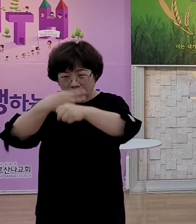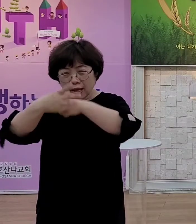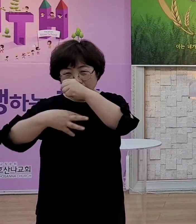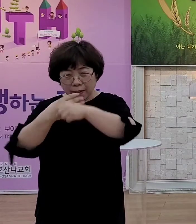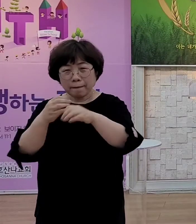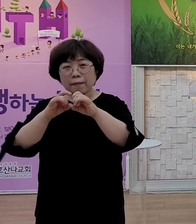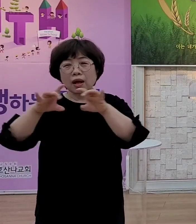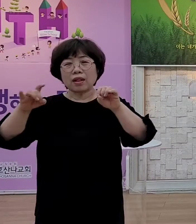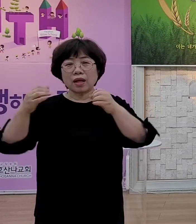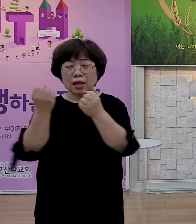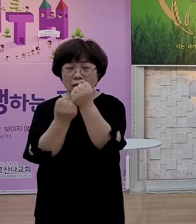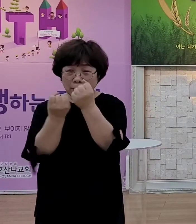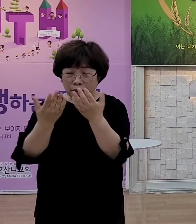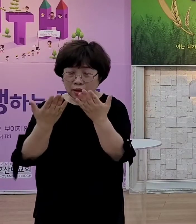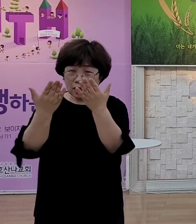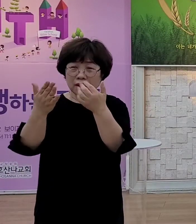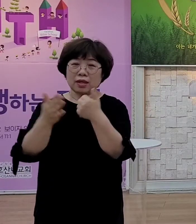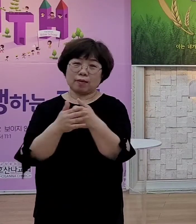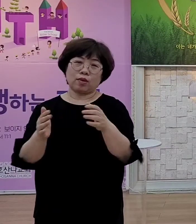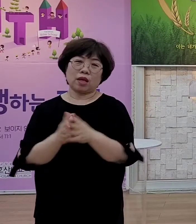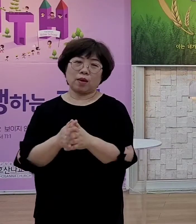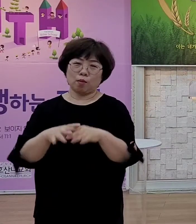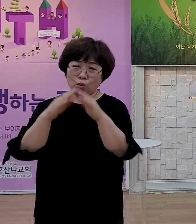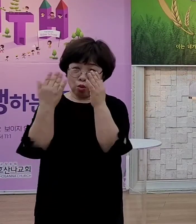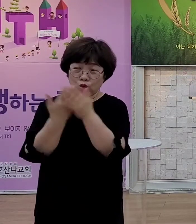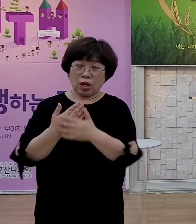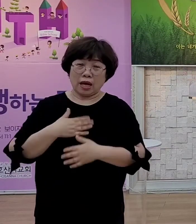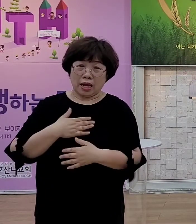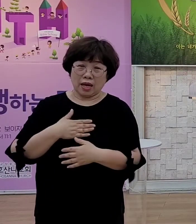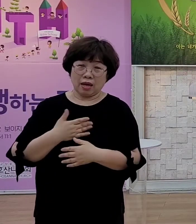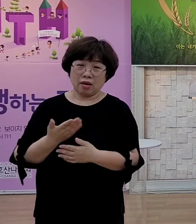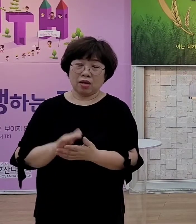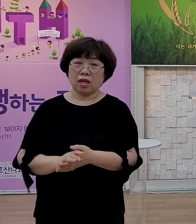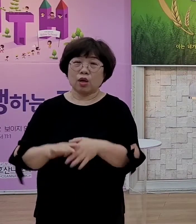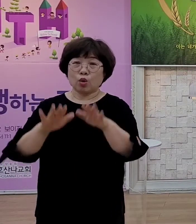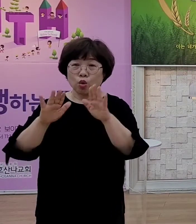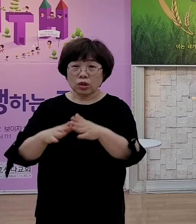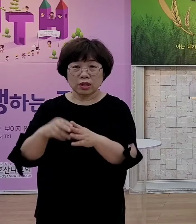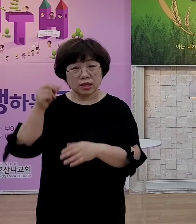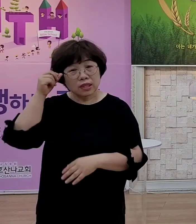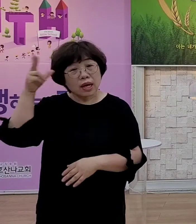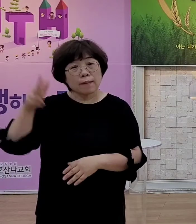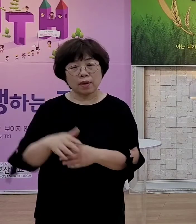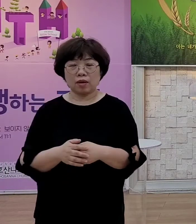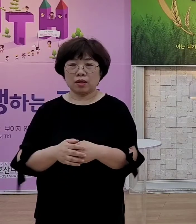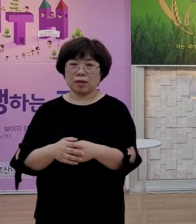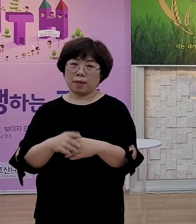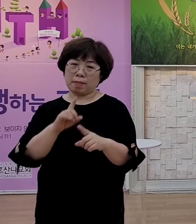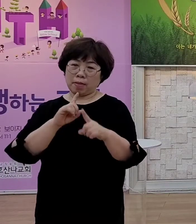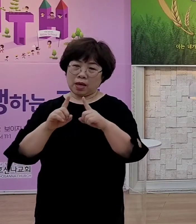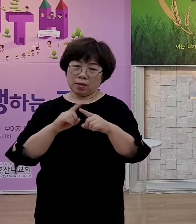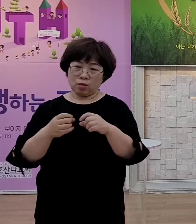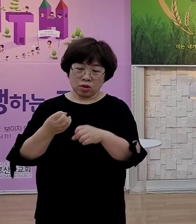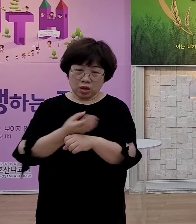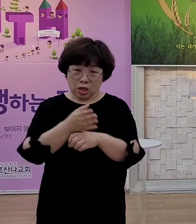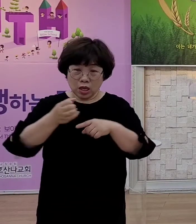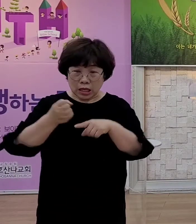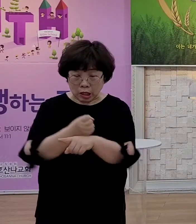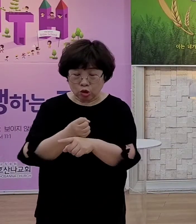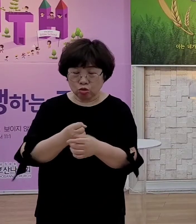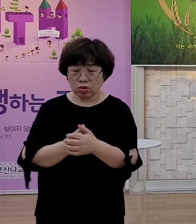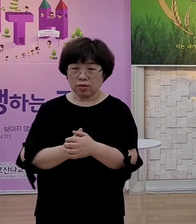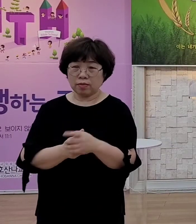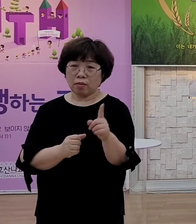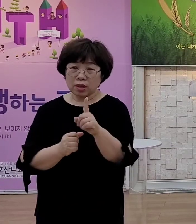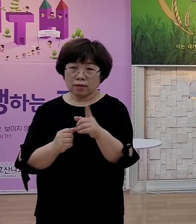설교를 본문을 그대로 잡고 했어요. 오늘은 이 잠언 말씀을 그 맥추절이 주는 의미만 뽑아서 잠언 3장으로